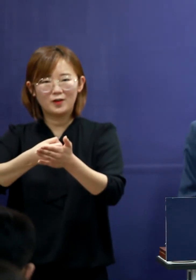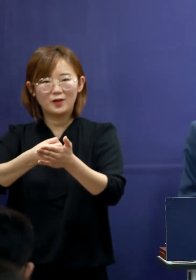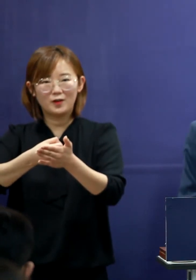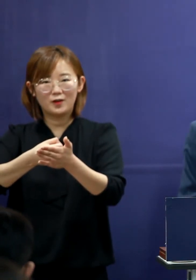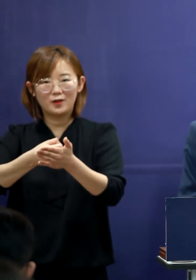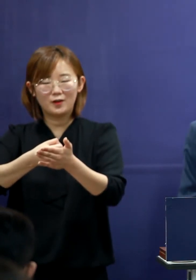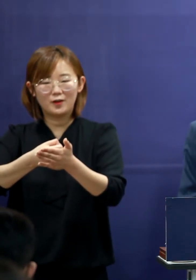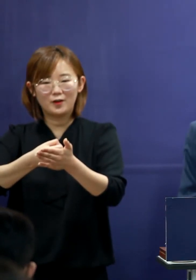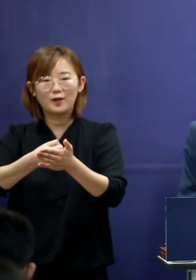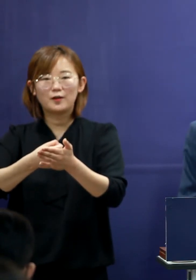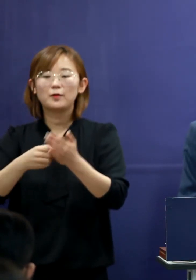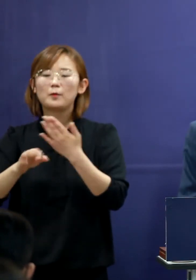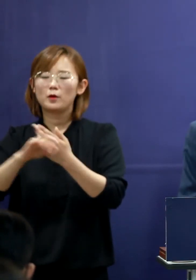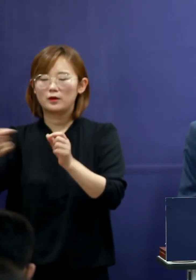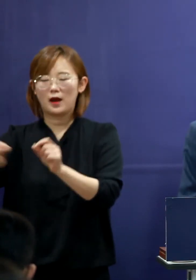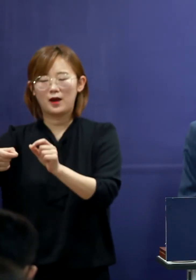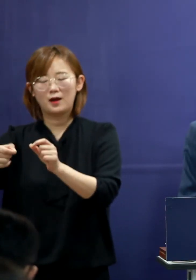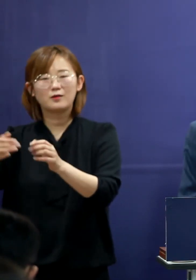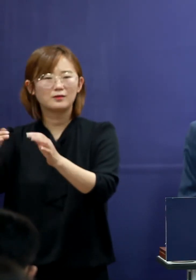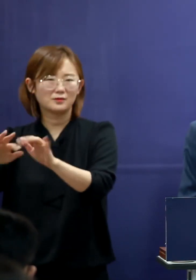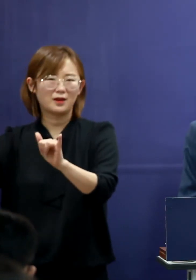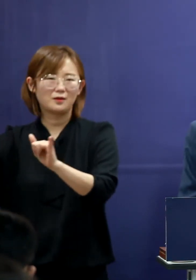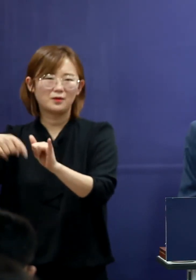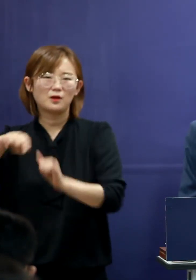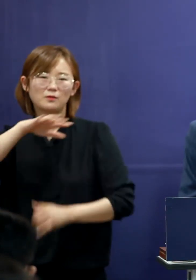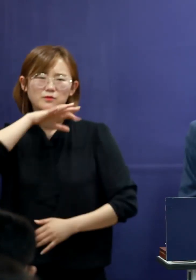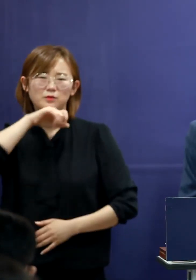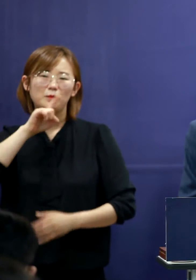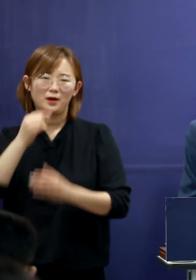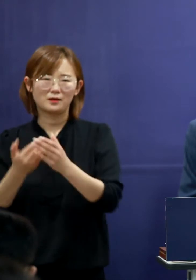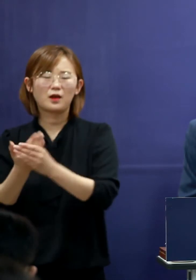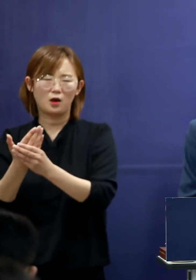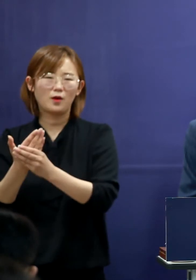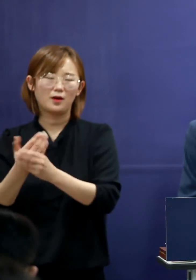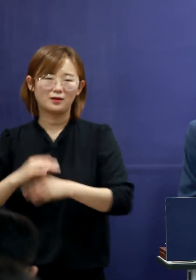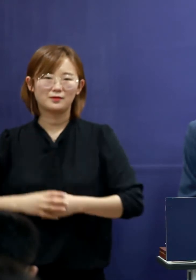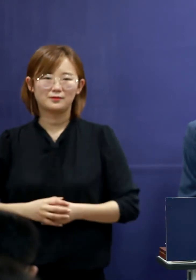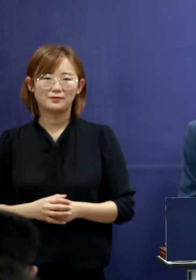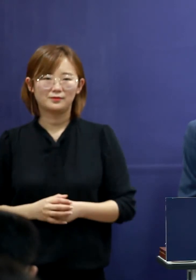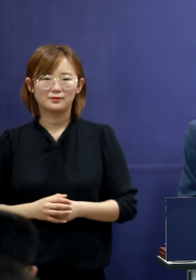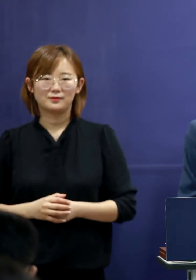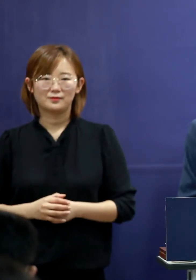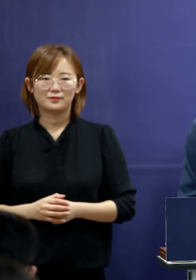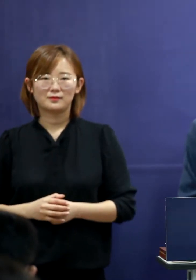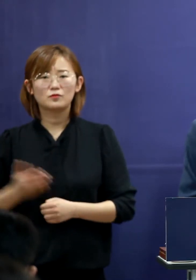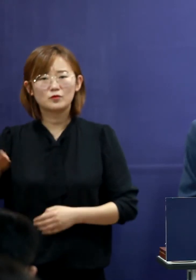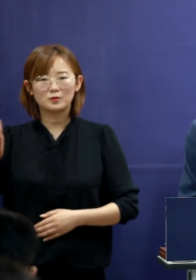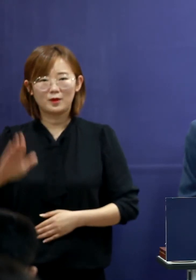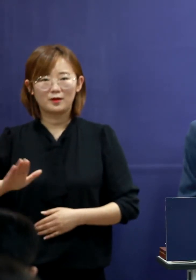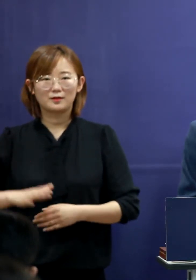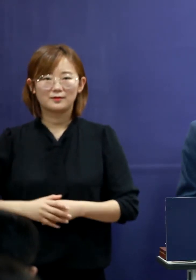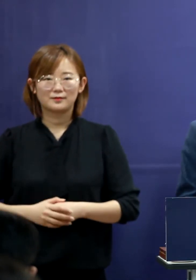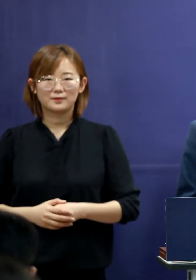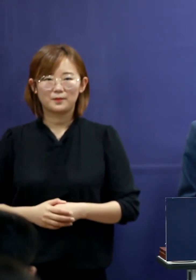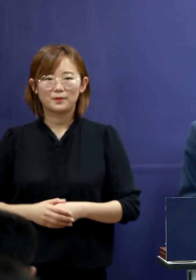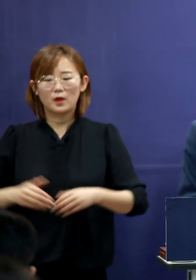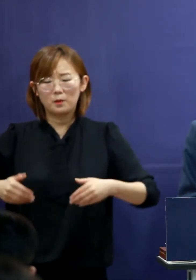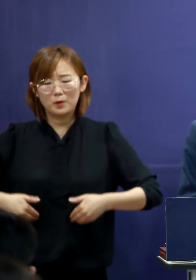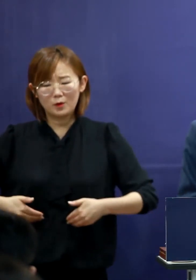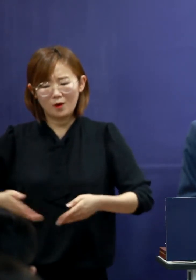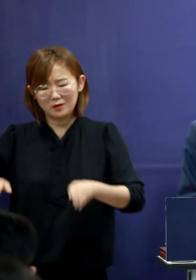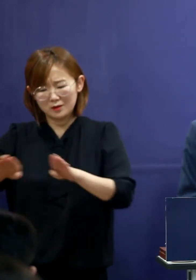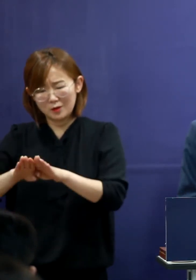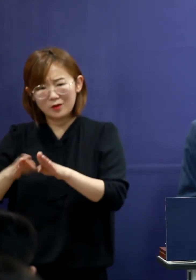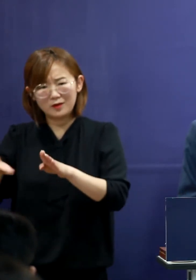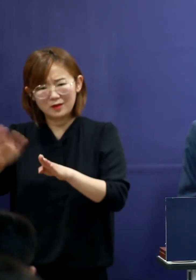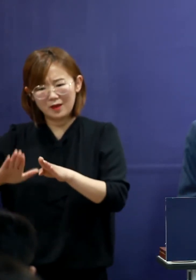입장에서는 좀 불편하게 생각하는 그런 시설이거든요. 그래서 이것은 그렇다고 해서 또 필요한 시설이기